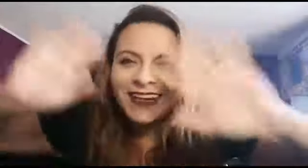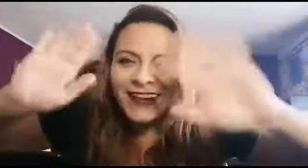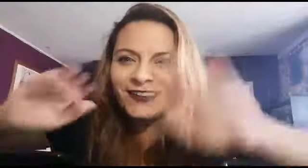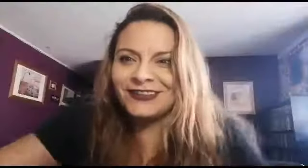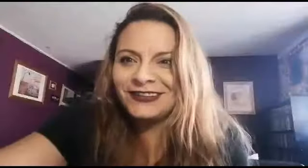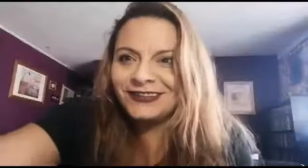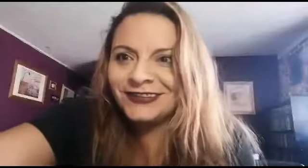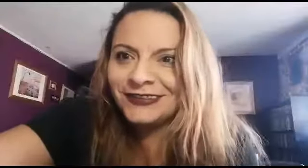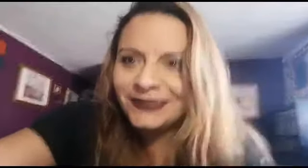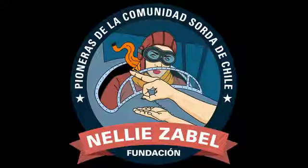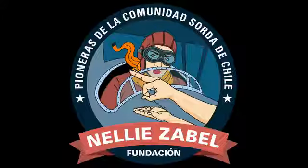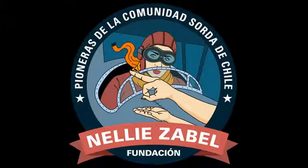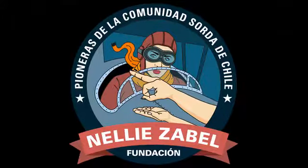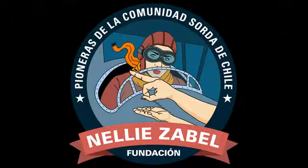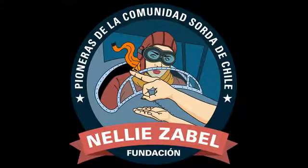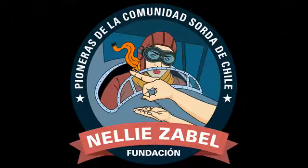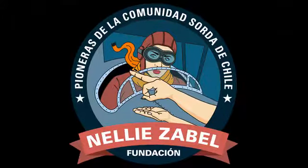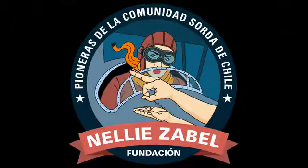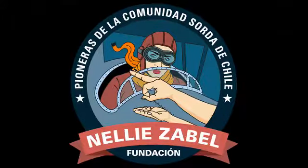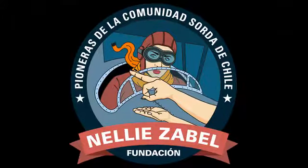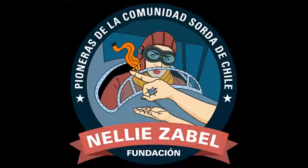compartir con ustedes un besito chau